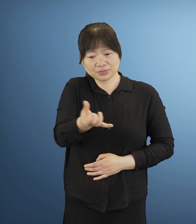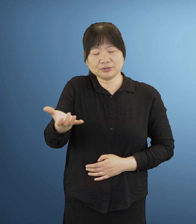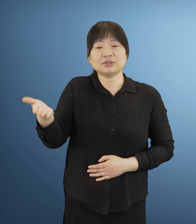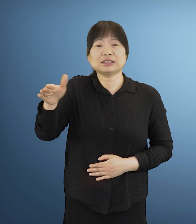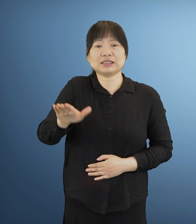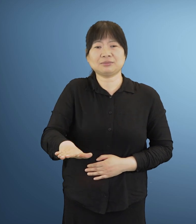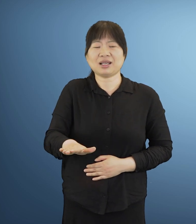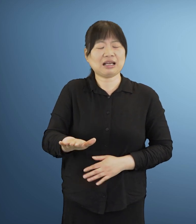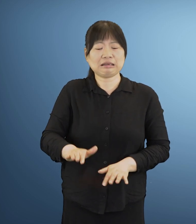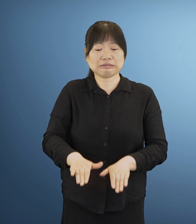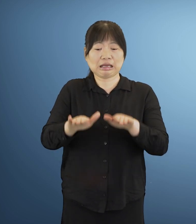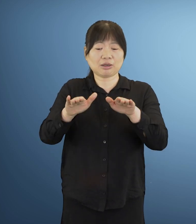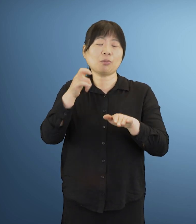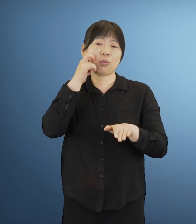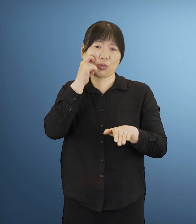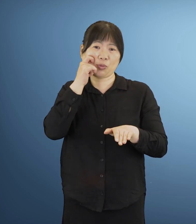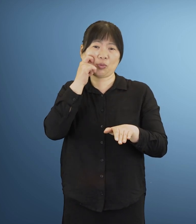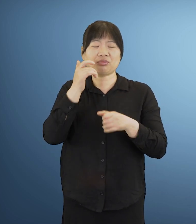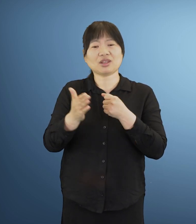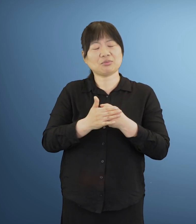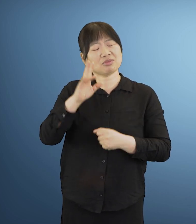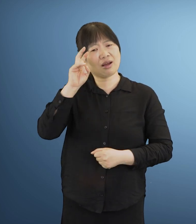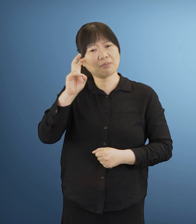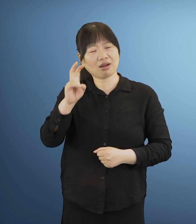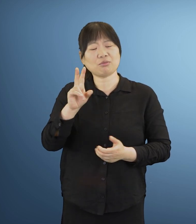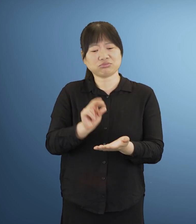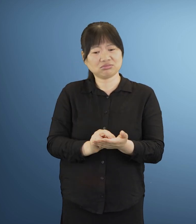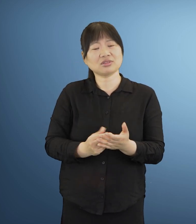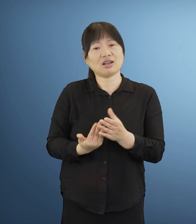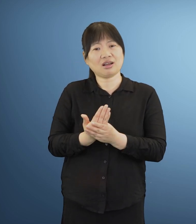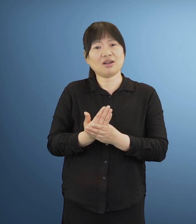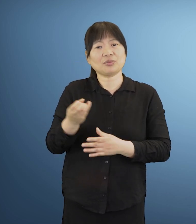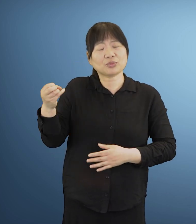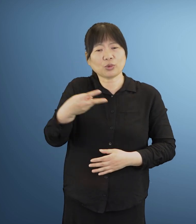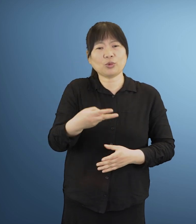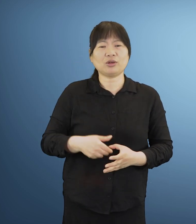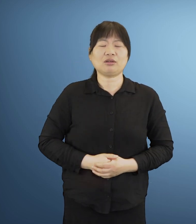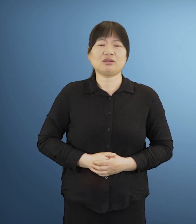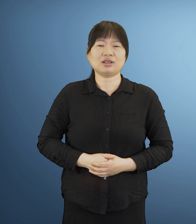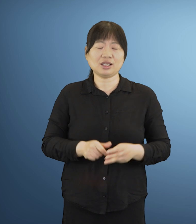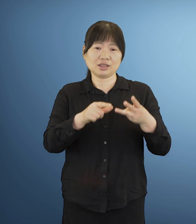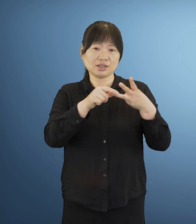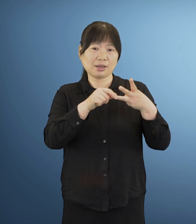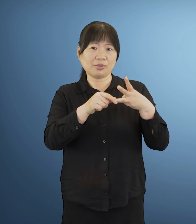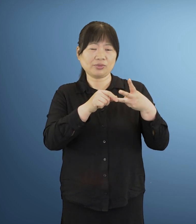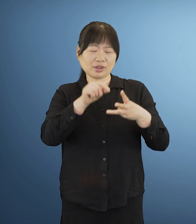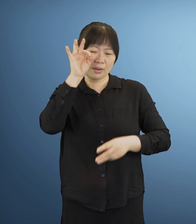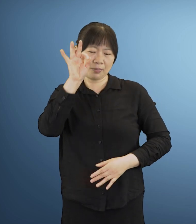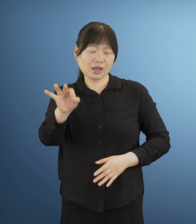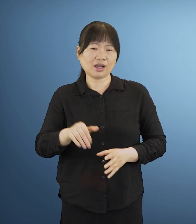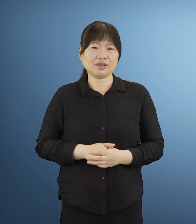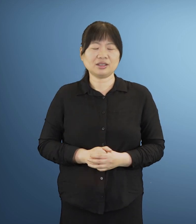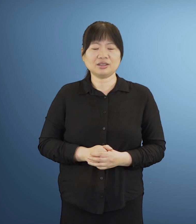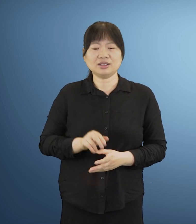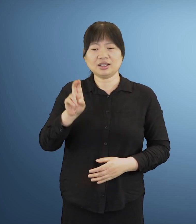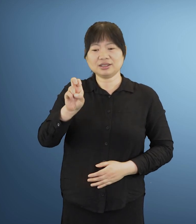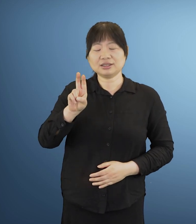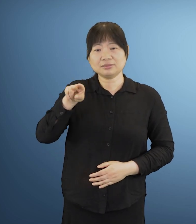뿌려졌지만 자라지 못하는 상태를 얘기하는구나. 또 세 번째 경우를 볼까요?